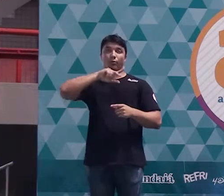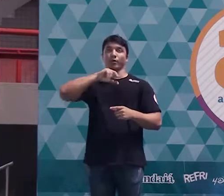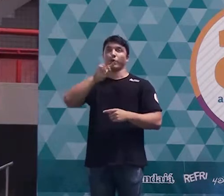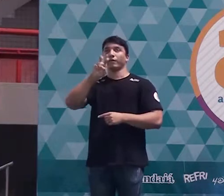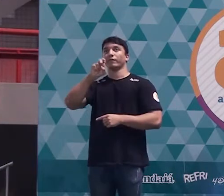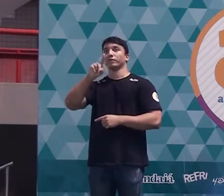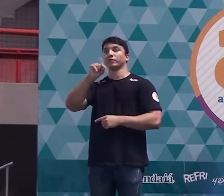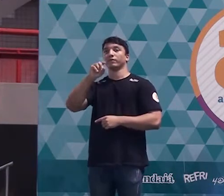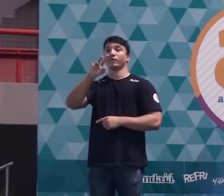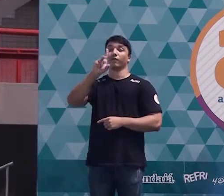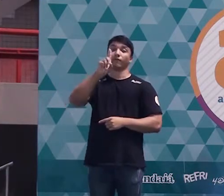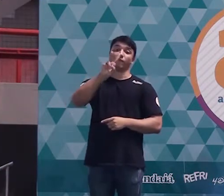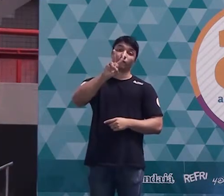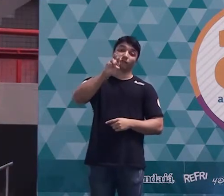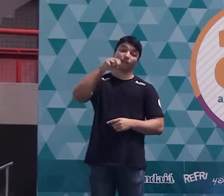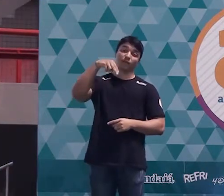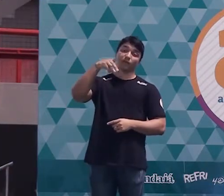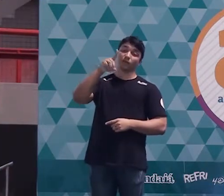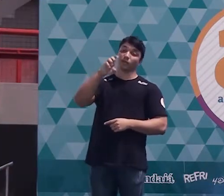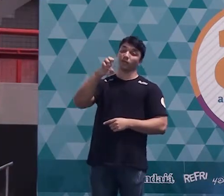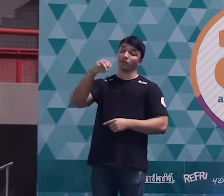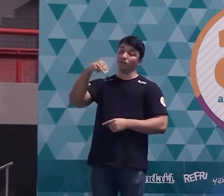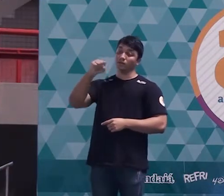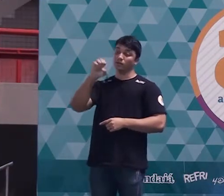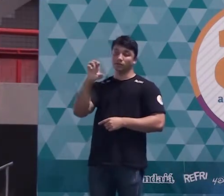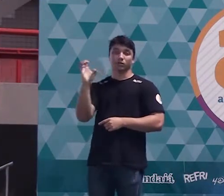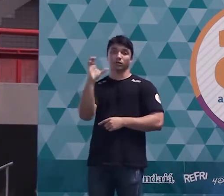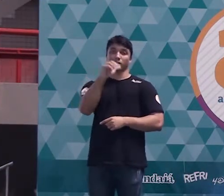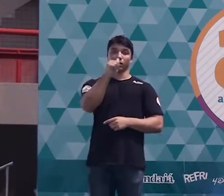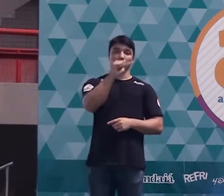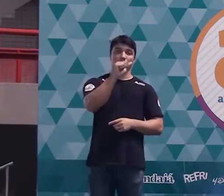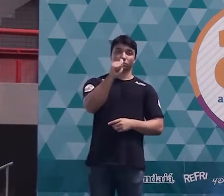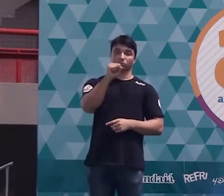ser vendem-se casas.